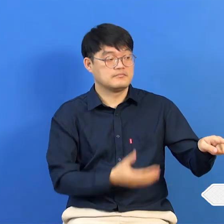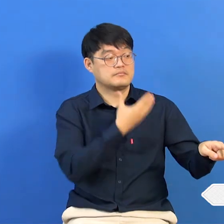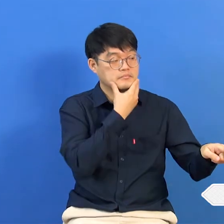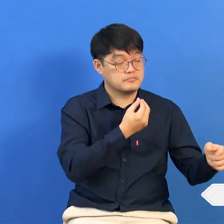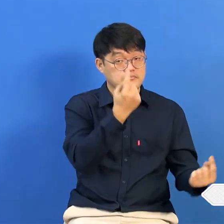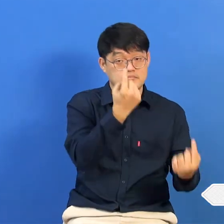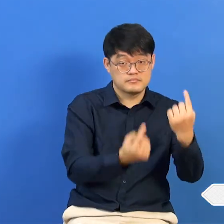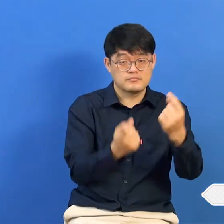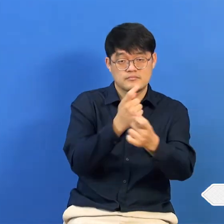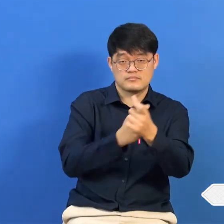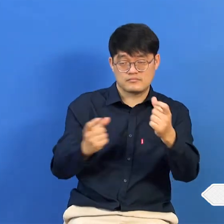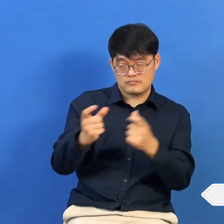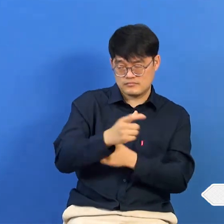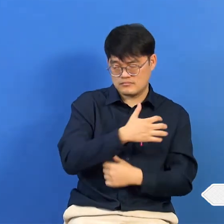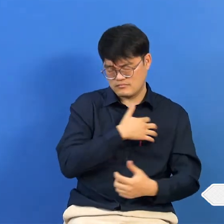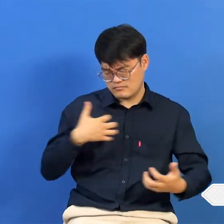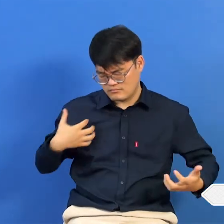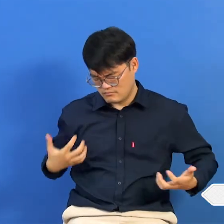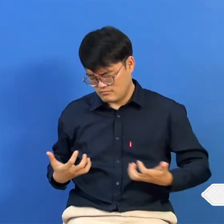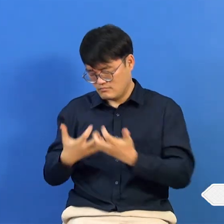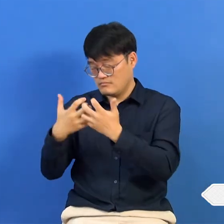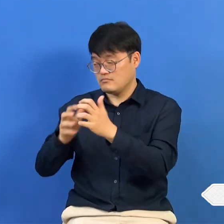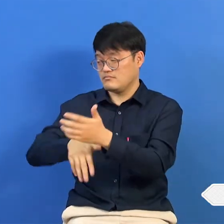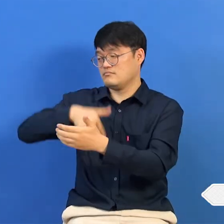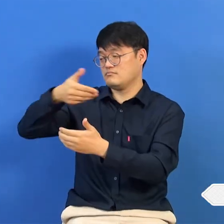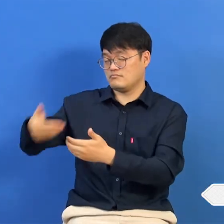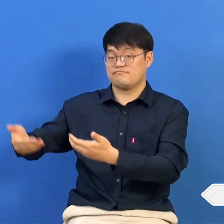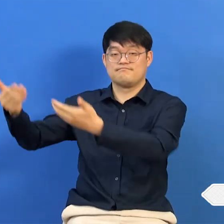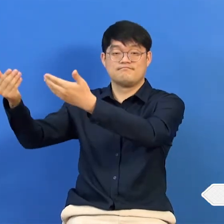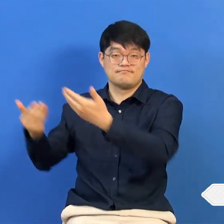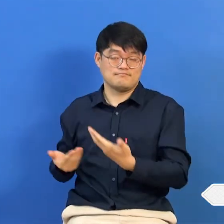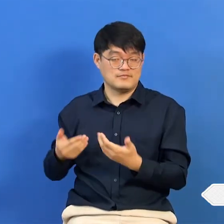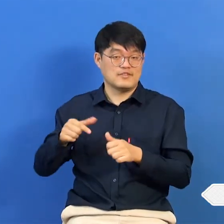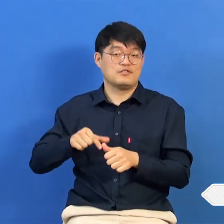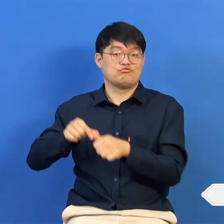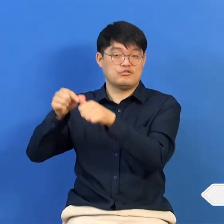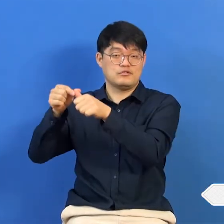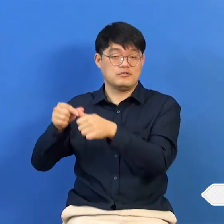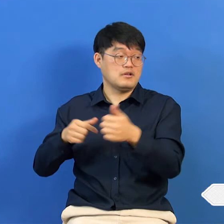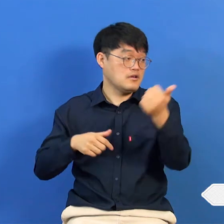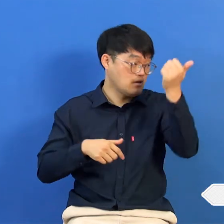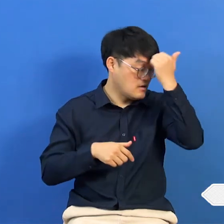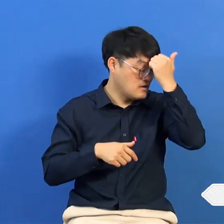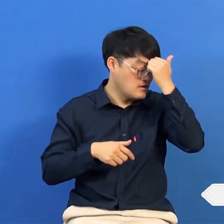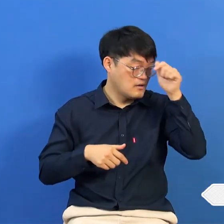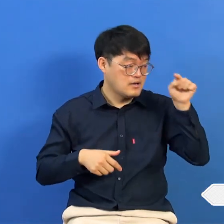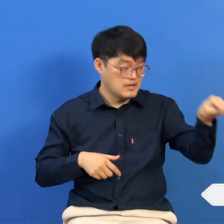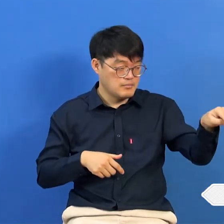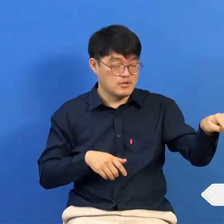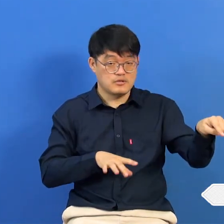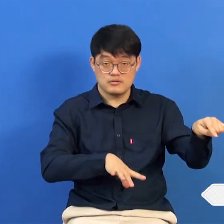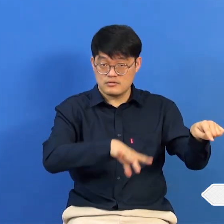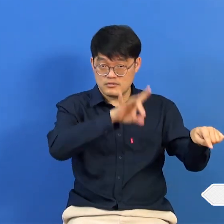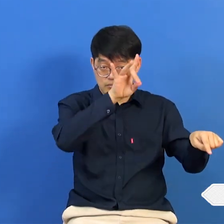복보다도 더 넘치게 받는 것입니다. 에덴 동산에서의 아담은 중립적인 존재였습니다. 순종할 수도